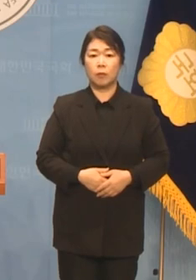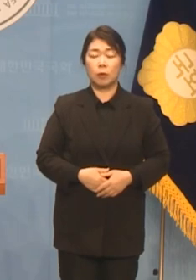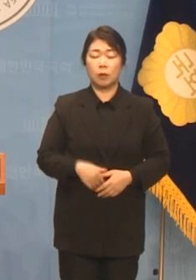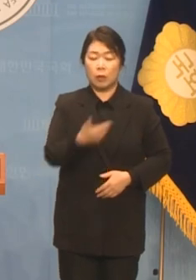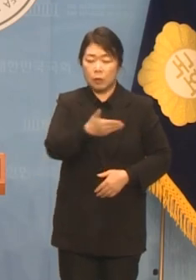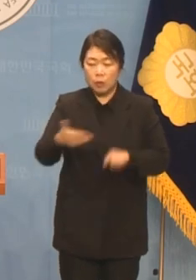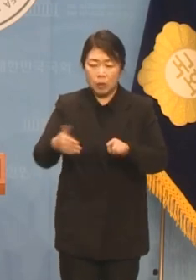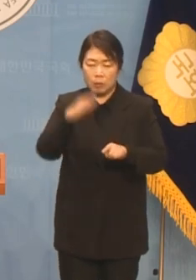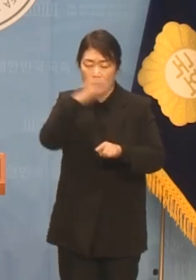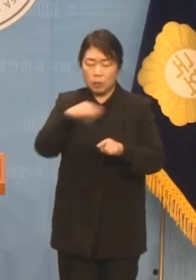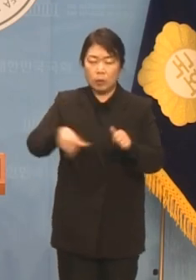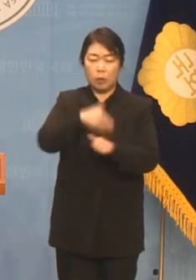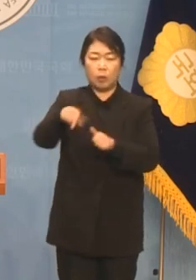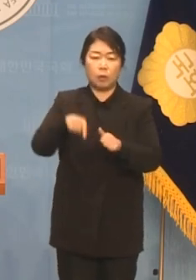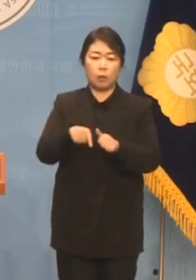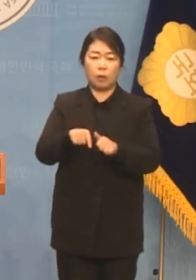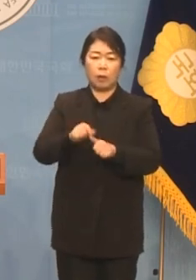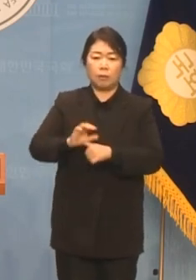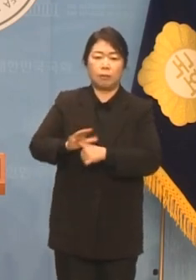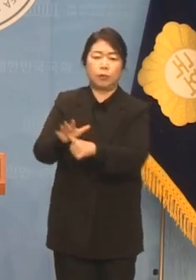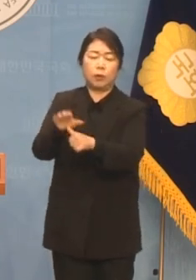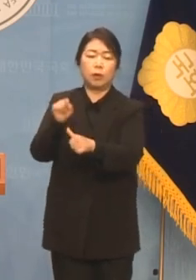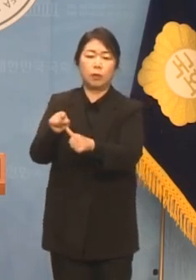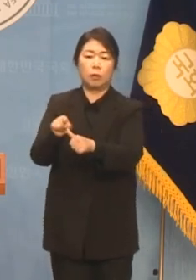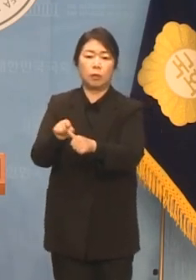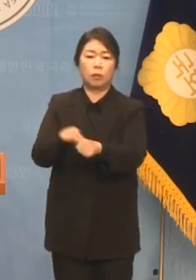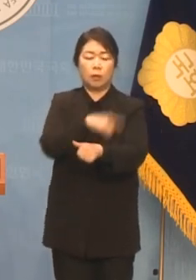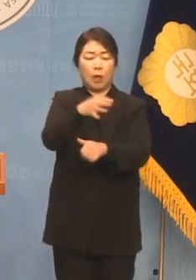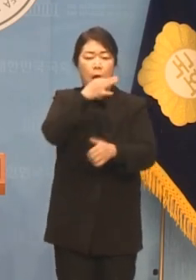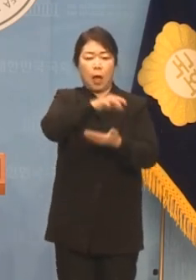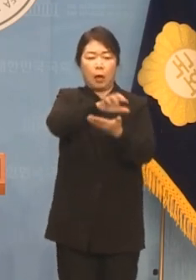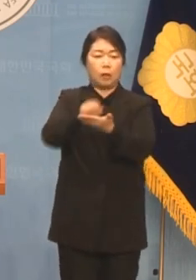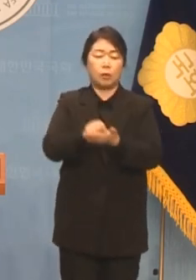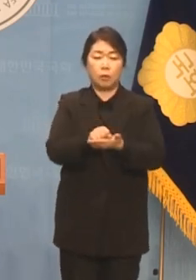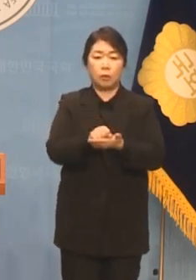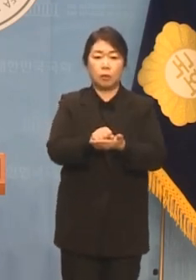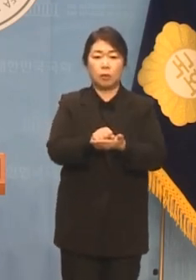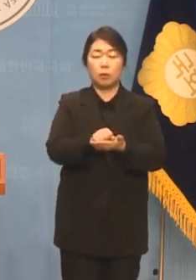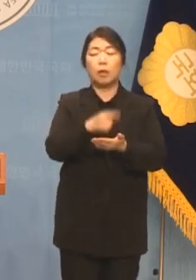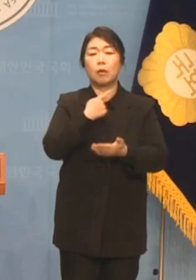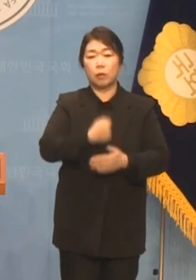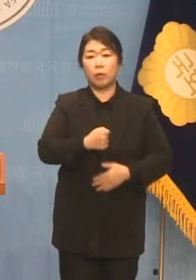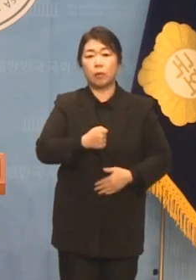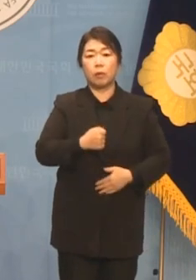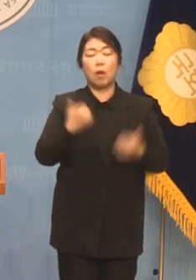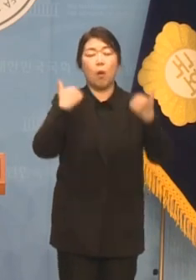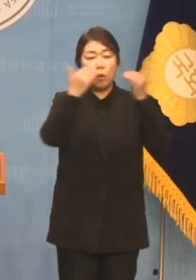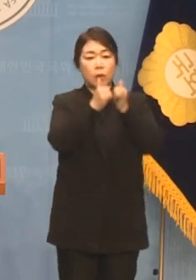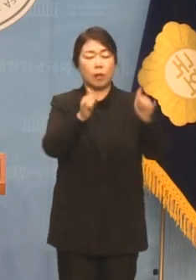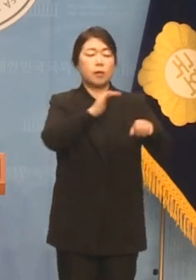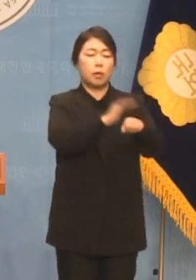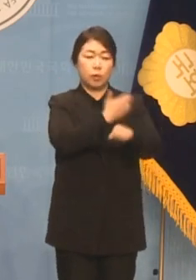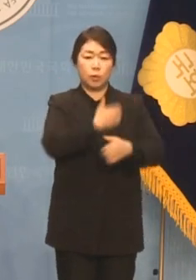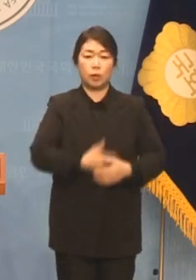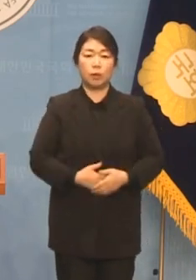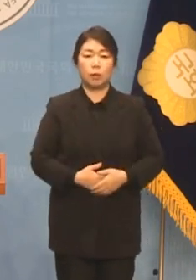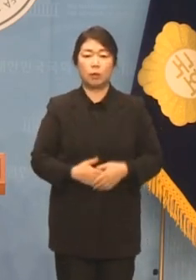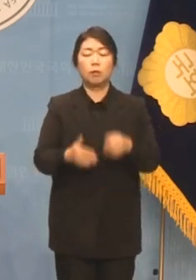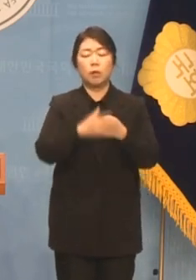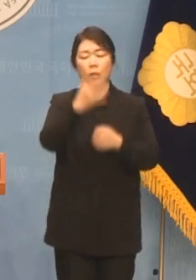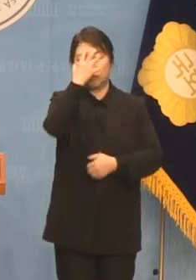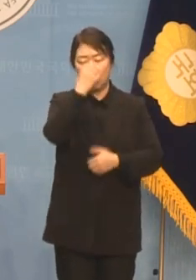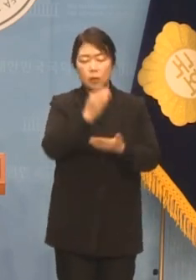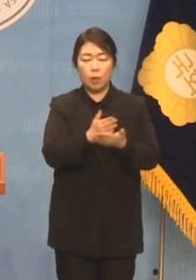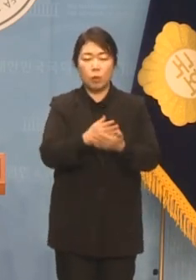독차지하려 한 어느 탐욕스러운 어른의 잘못입니다 그러니 우울해 하지 마시고